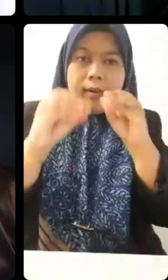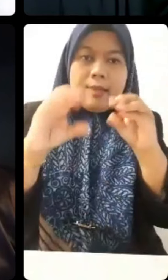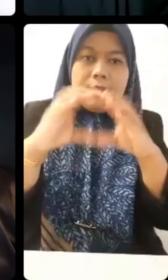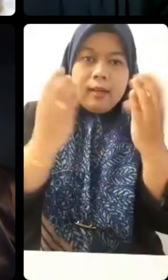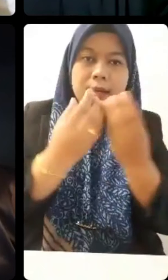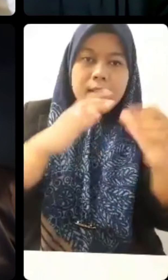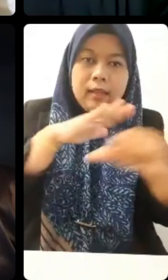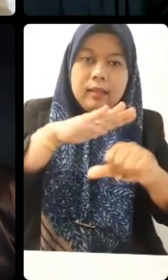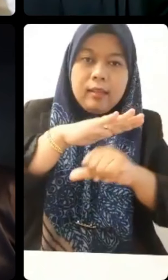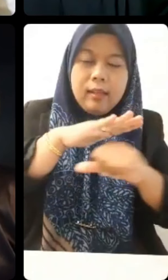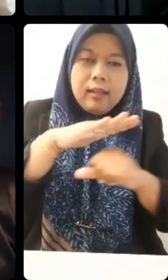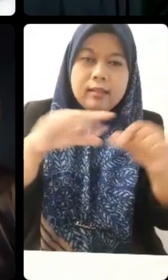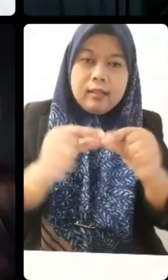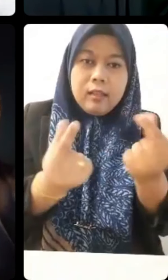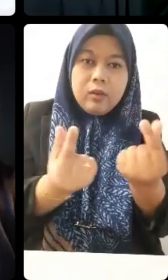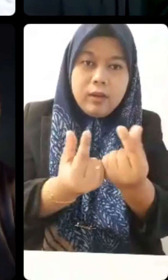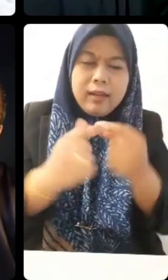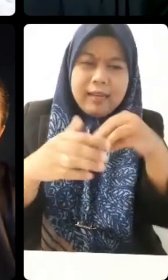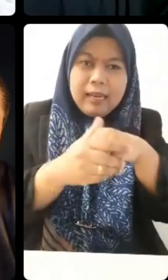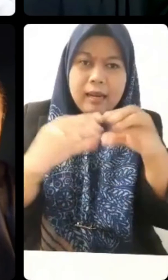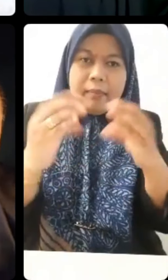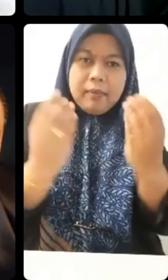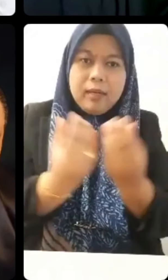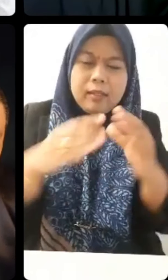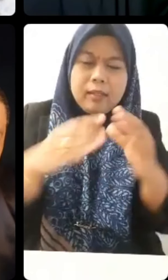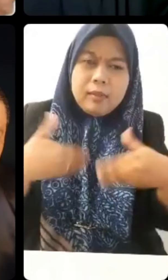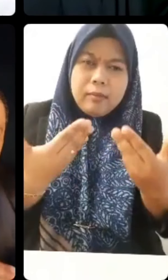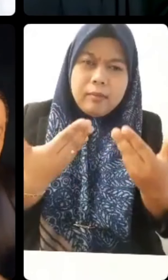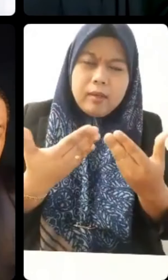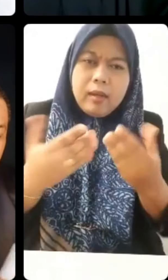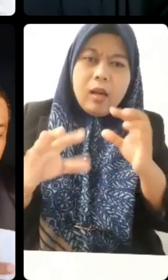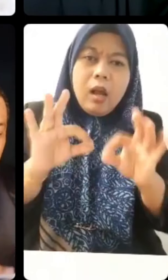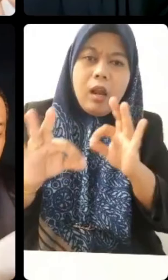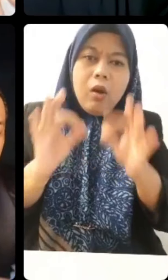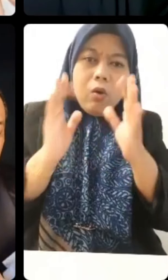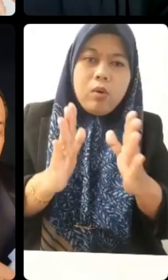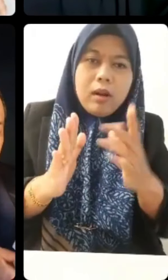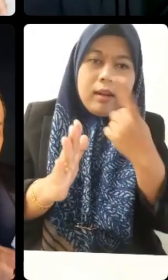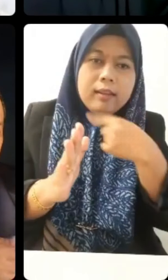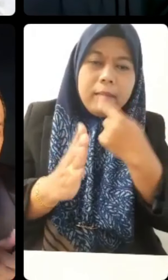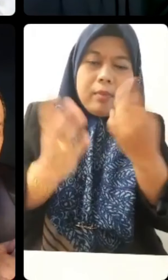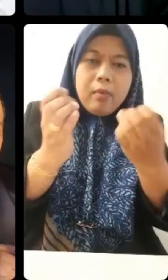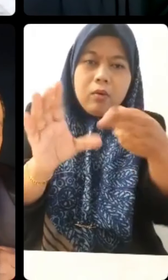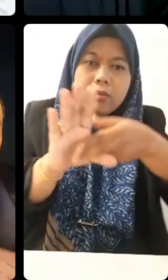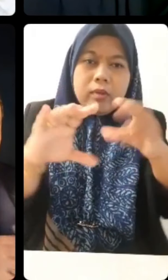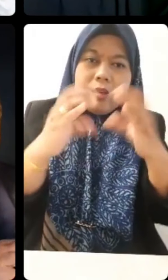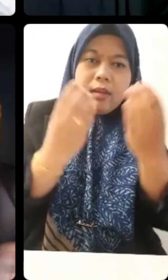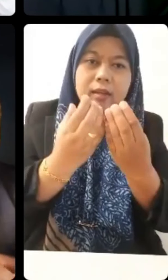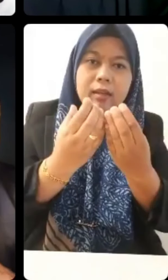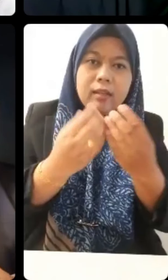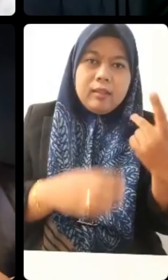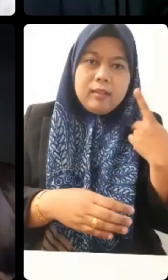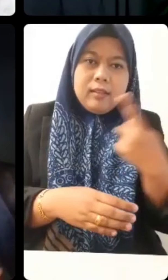kan. Jadi bagi yang menyertai kelas, yang ingin menyertai kelas sebab saya yakin ada kita punya kelas ni ada minat